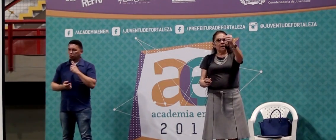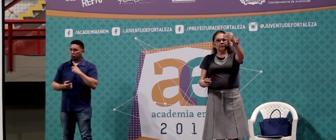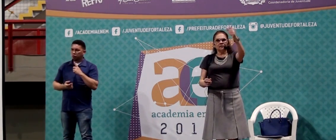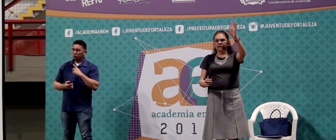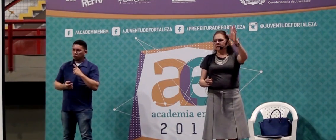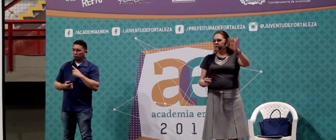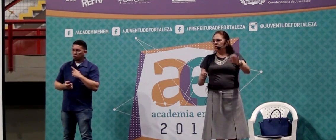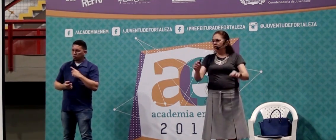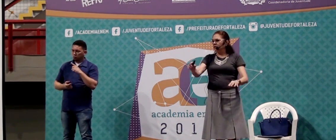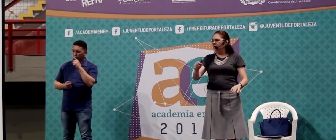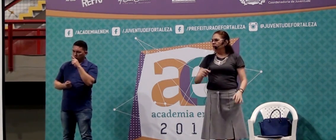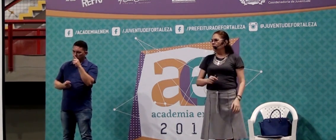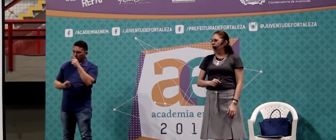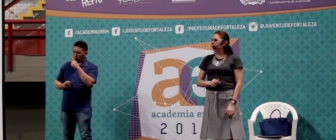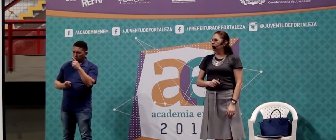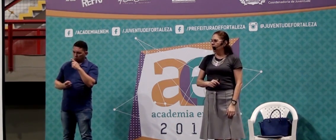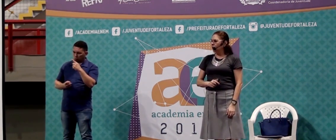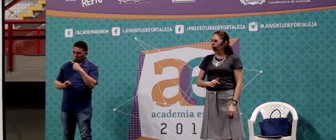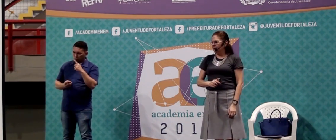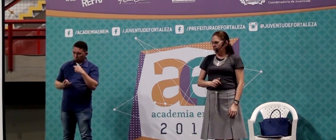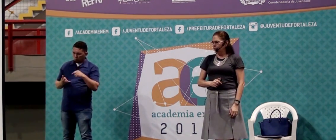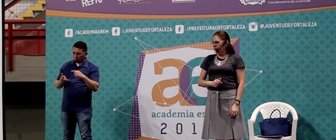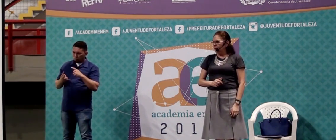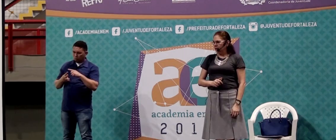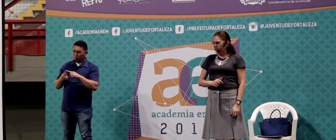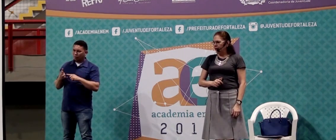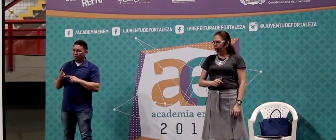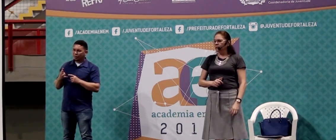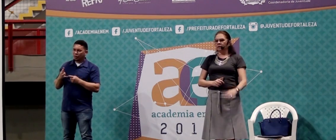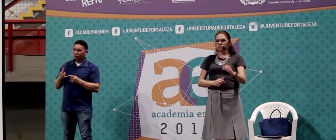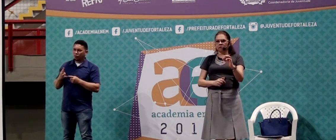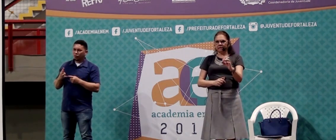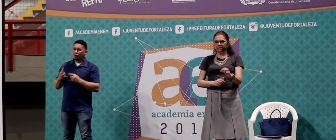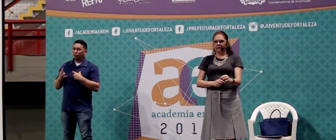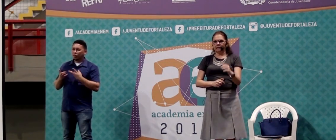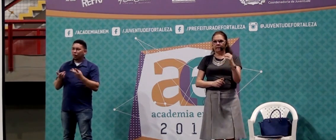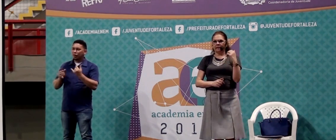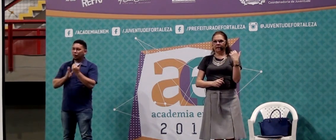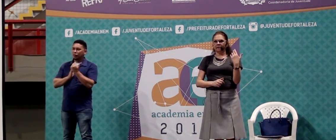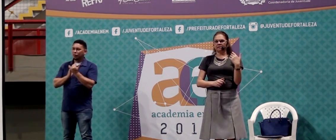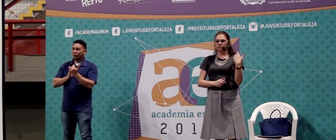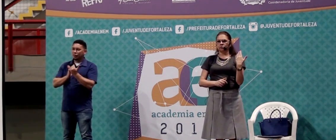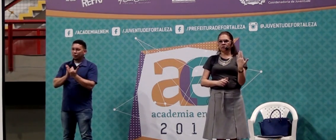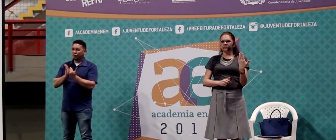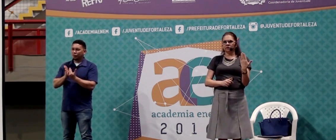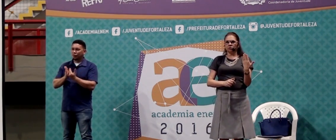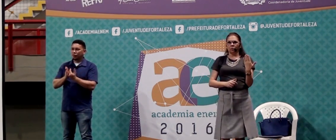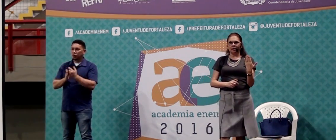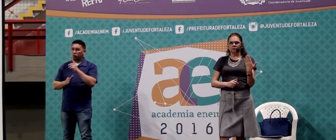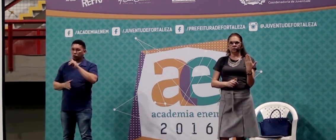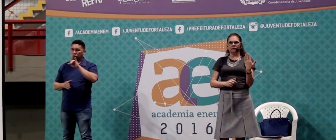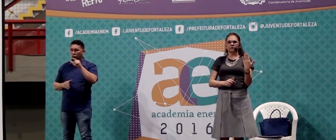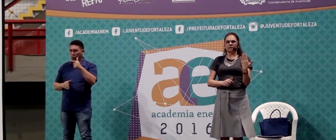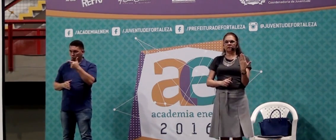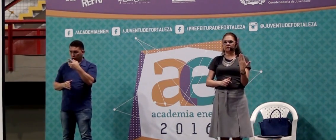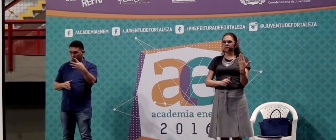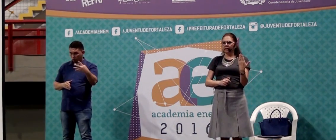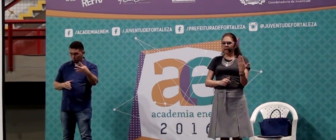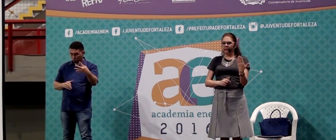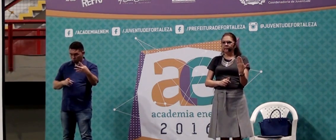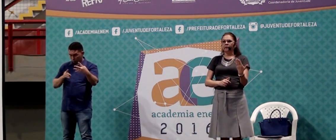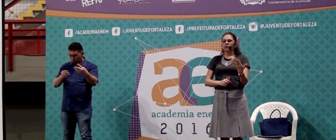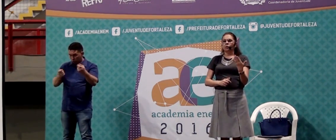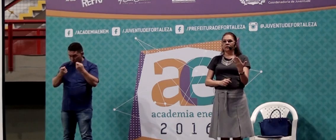a 4ª vez em diante, eles começam a contar. Tá certo? Então já sabe, na redação do dia 24 que vocês